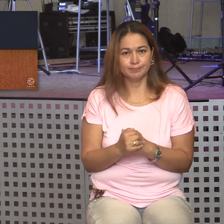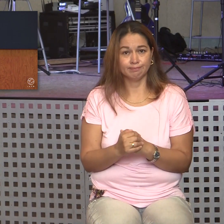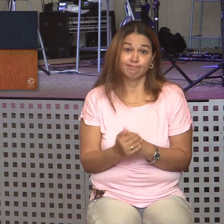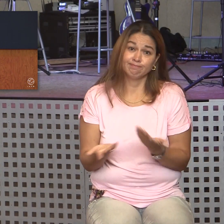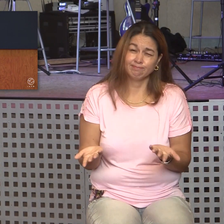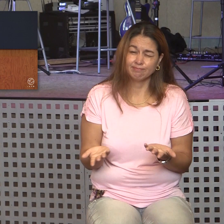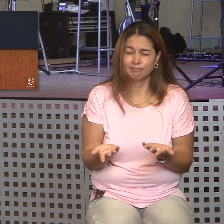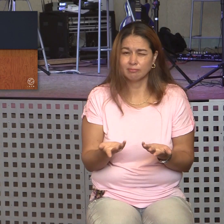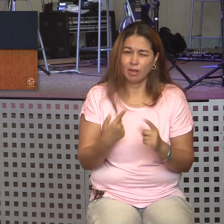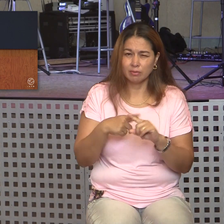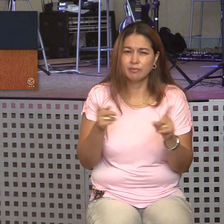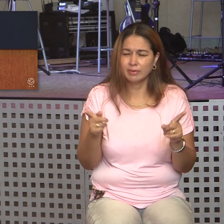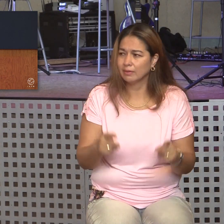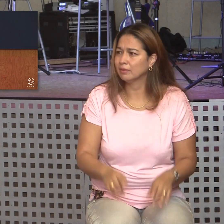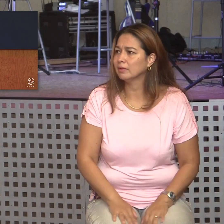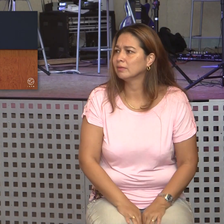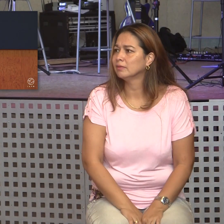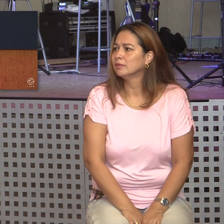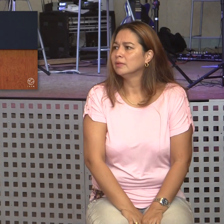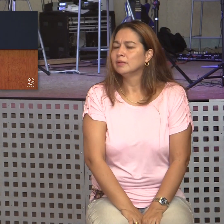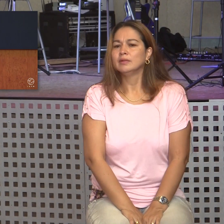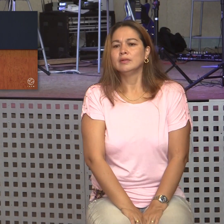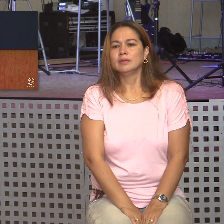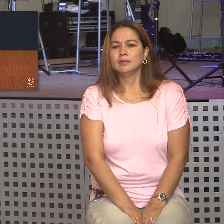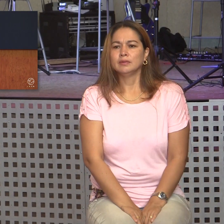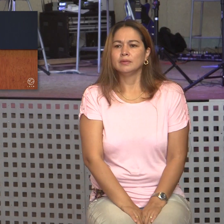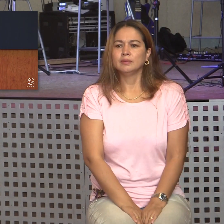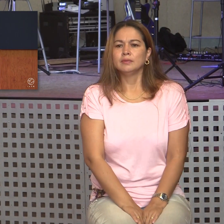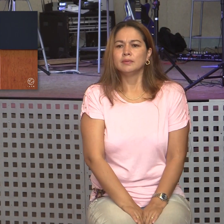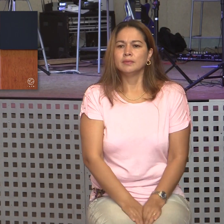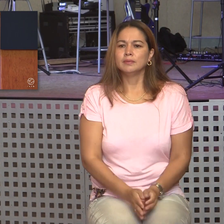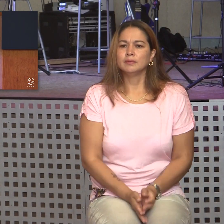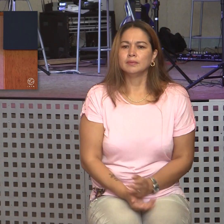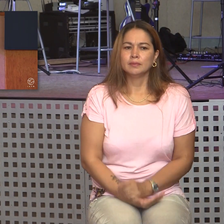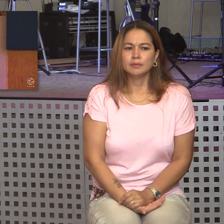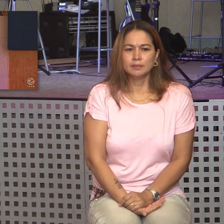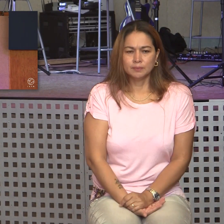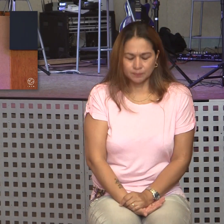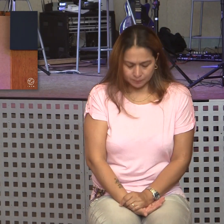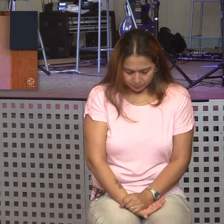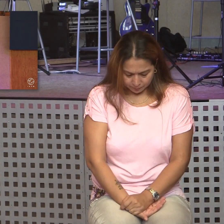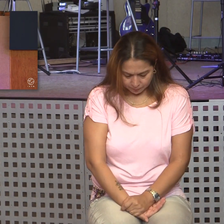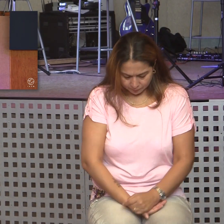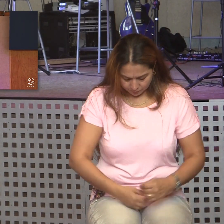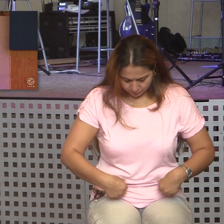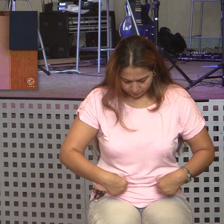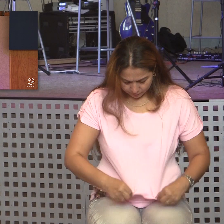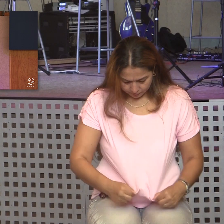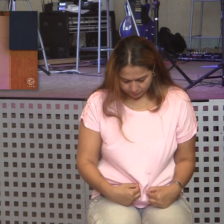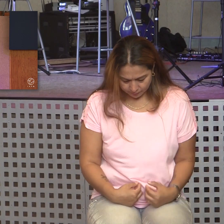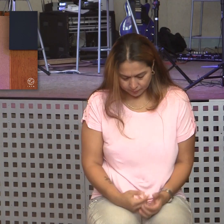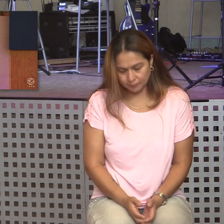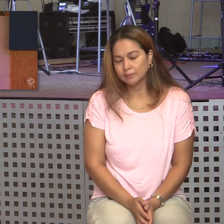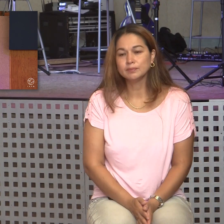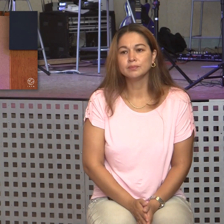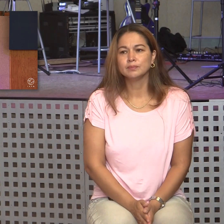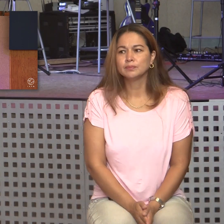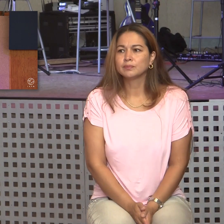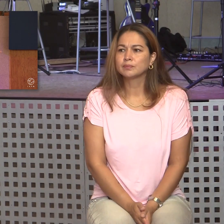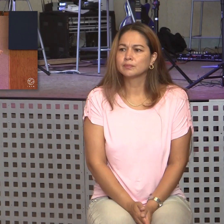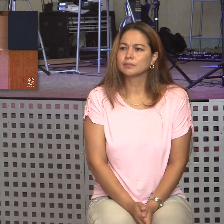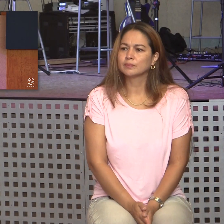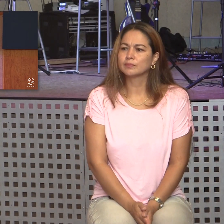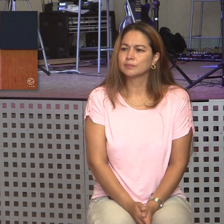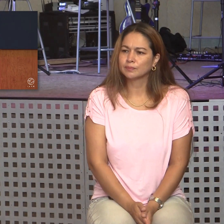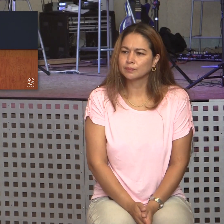¿no te suena eso a nada? Y no me quiero meter en política, pero no te suena a nada. Últimamente